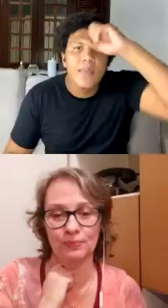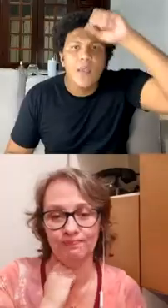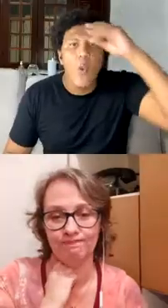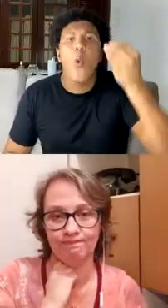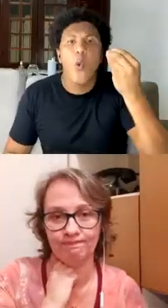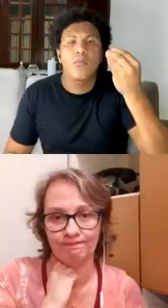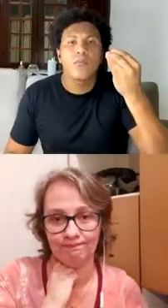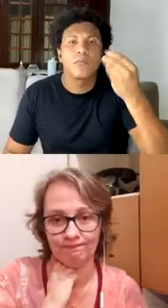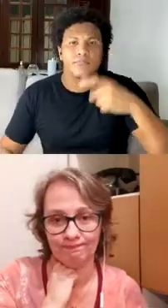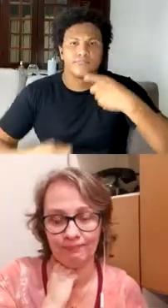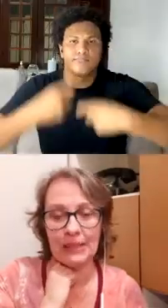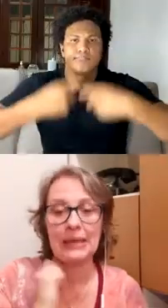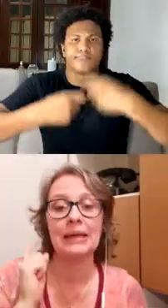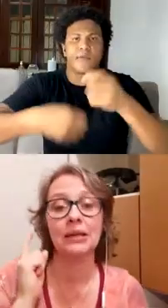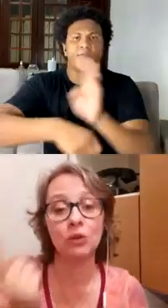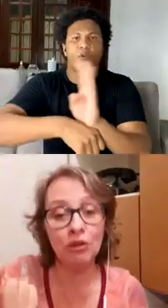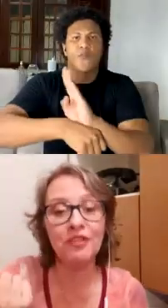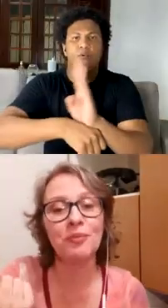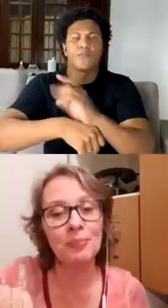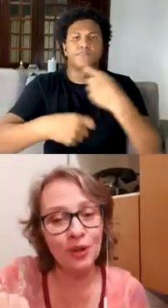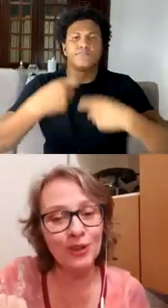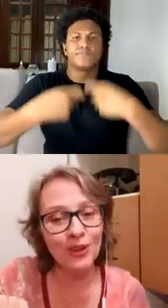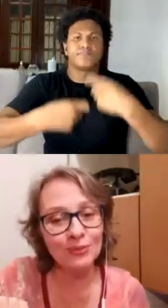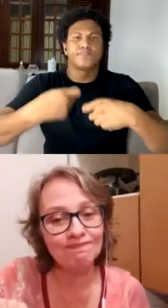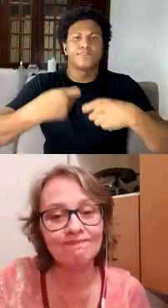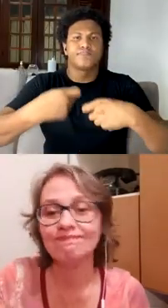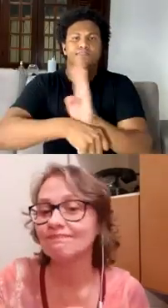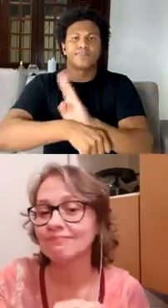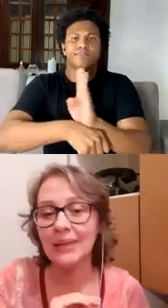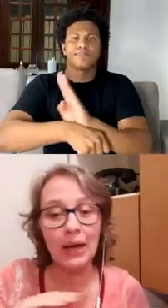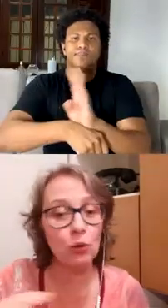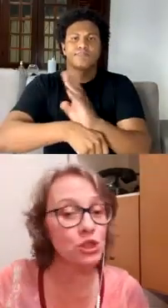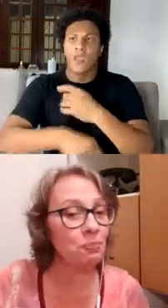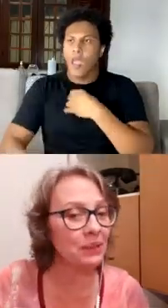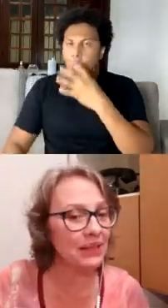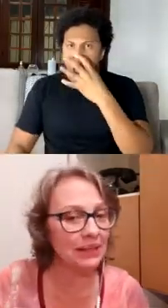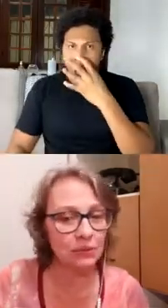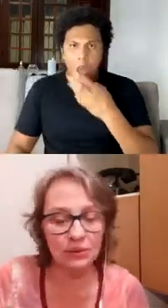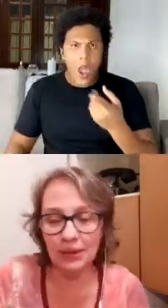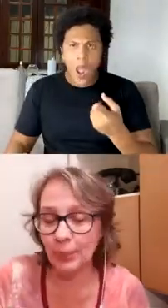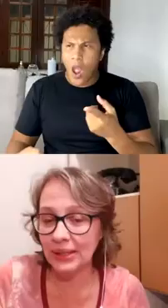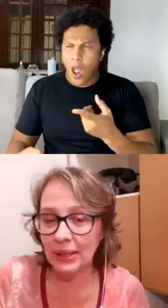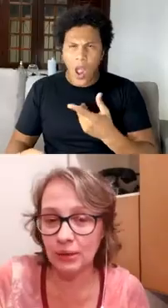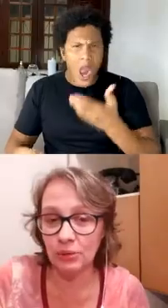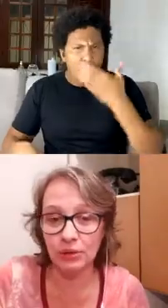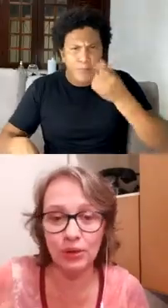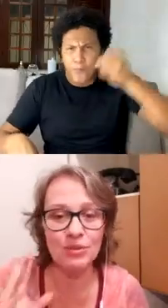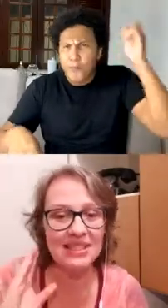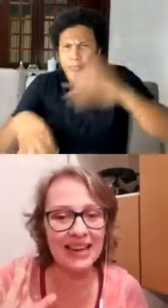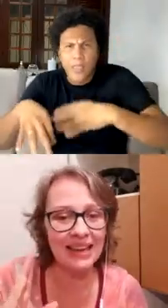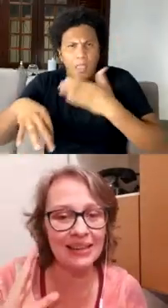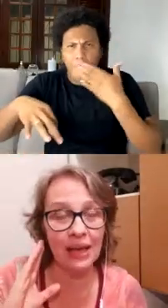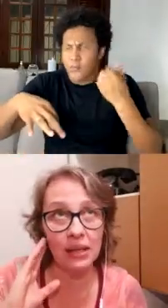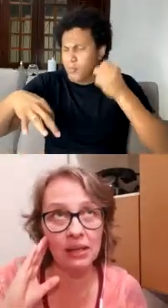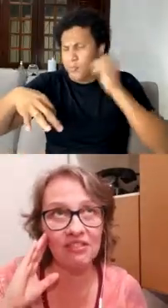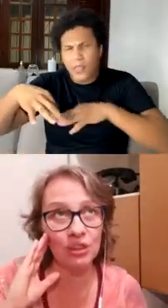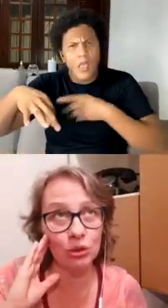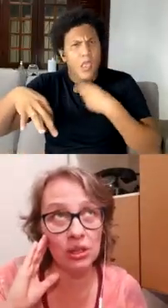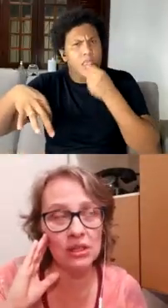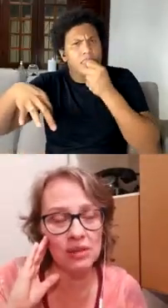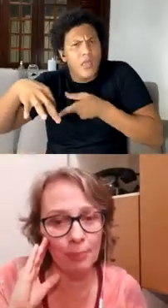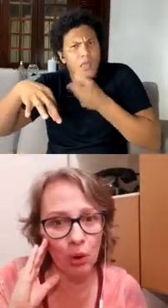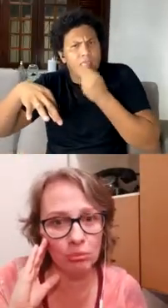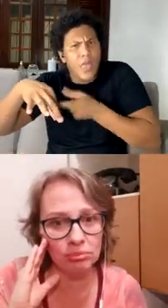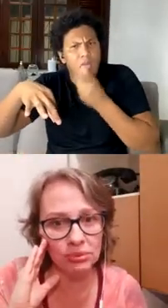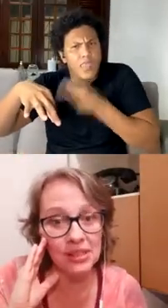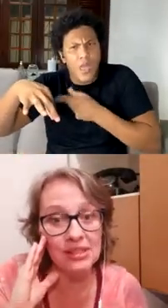pornô. No filme pornô, é cuspida o tempo inteiro. Eu não sei quem inventou que